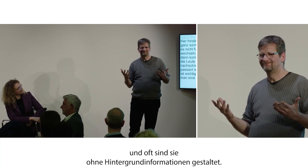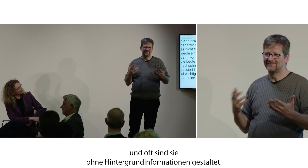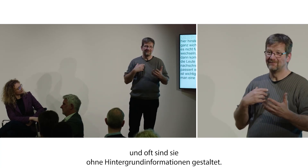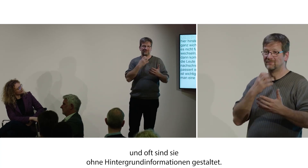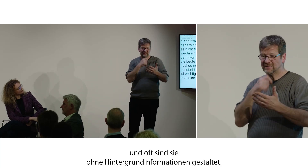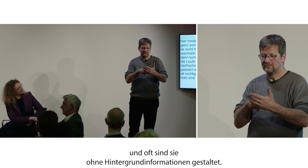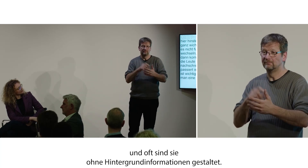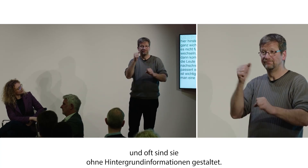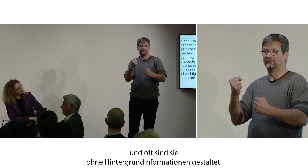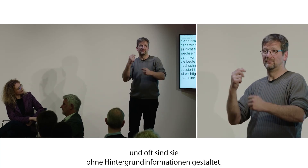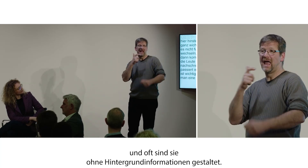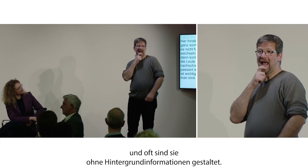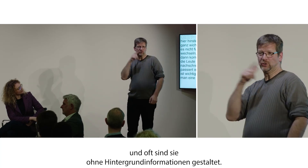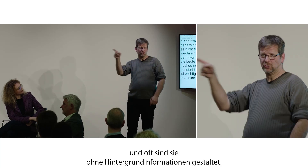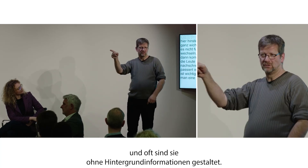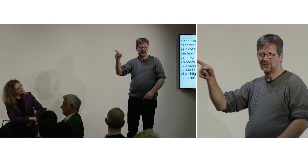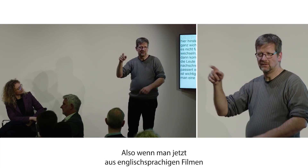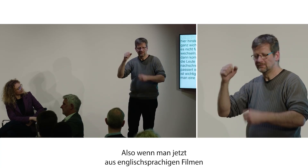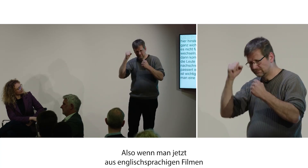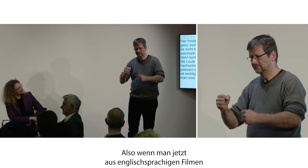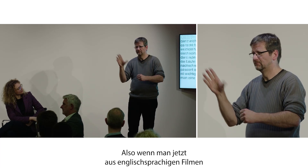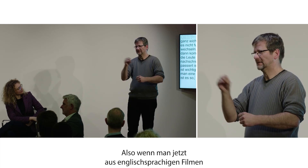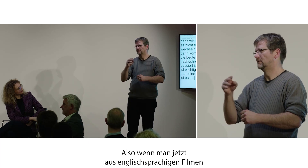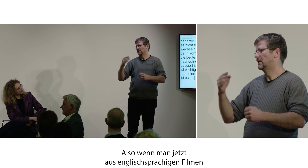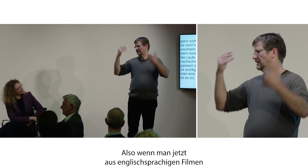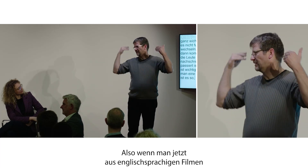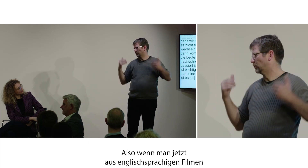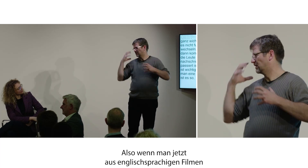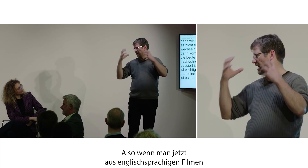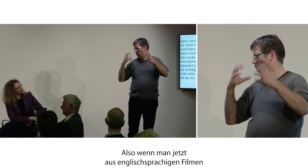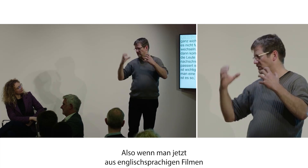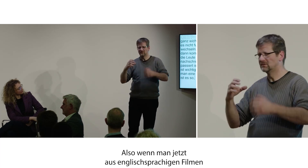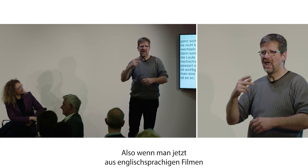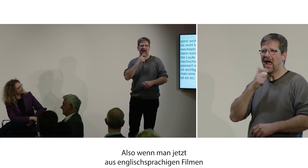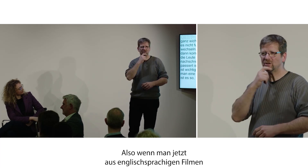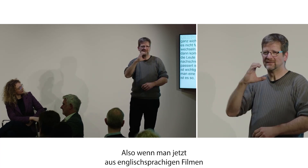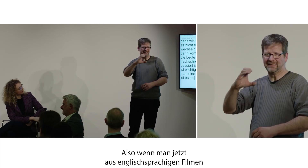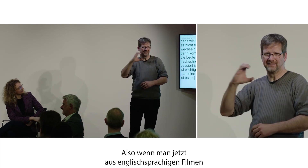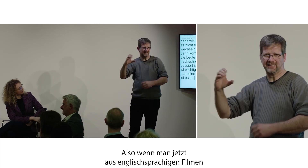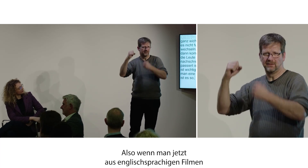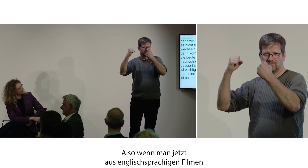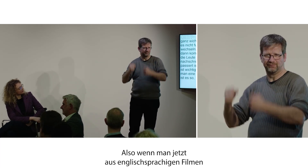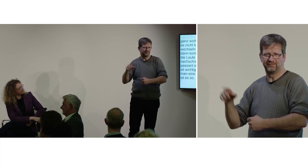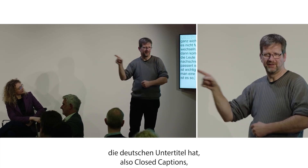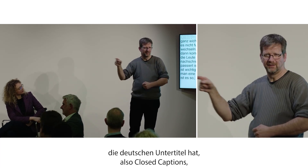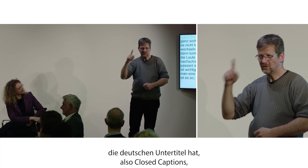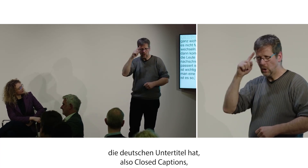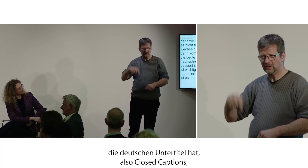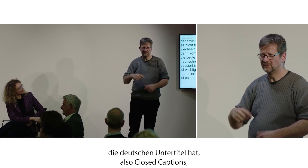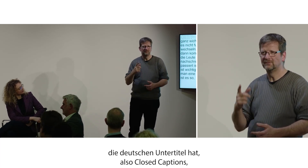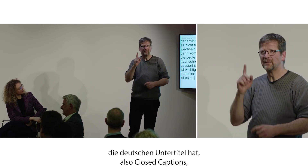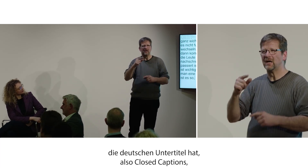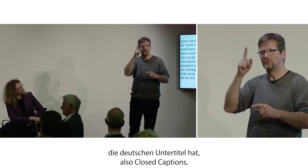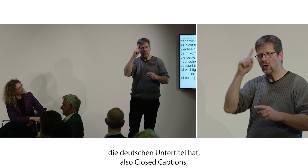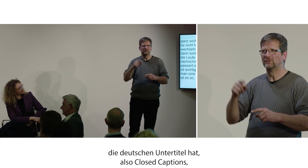Hintergrundinformationen die Untertitel gestaltet sind. Also wenn man jetzt sozusagen aus englischsprachigen Filmen die deutschen